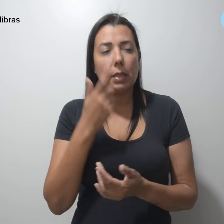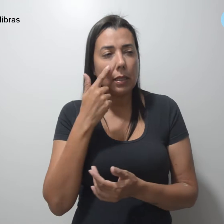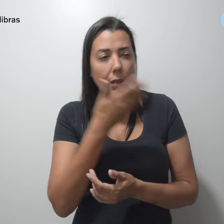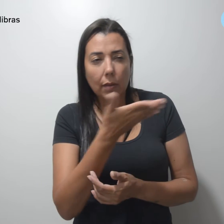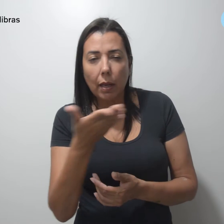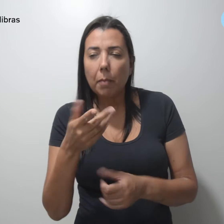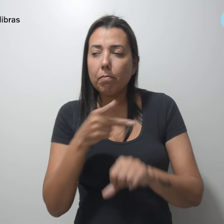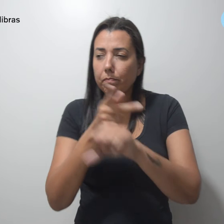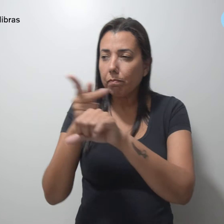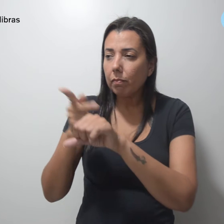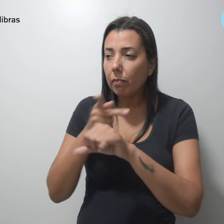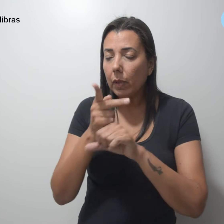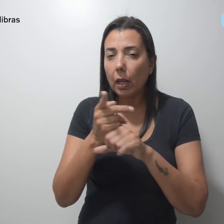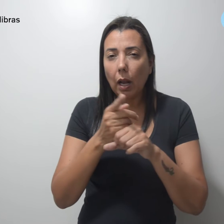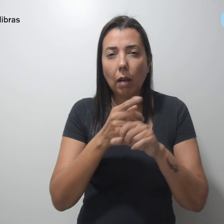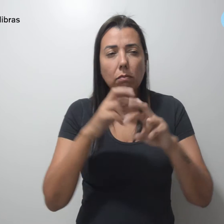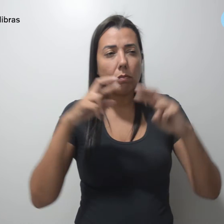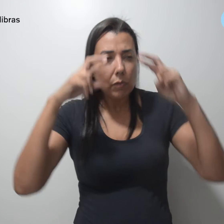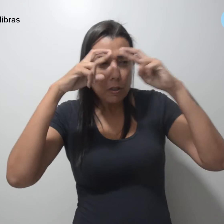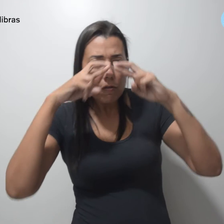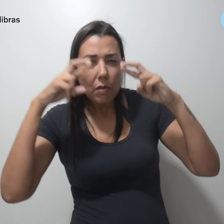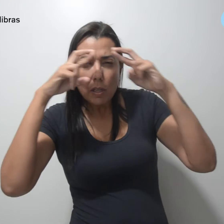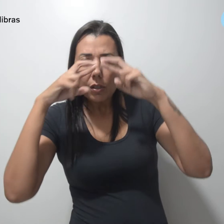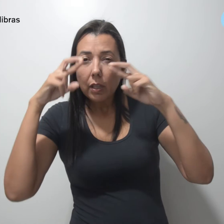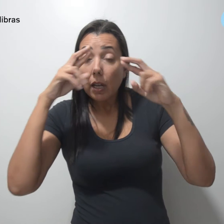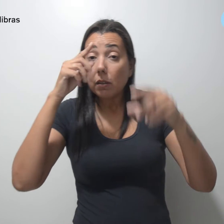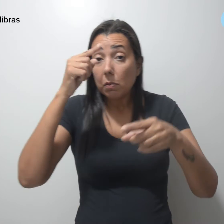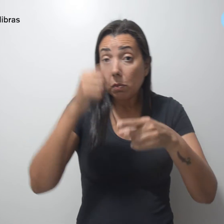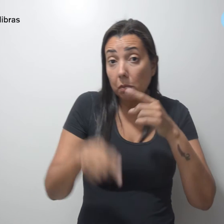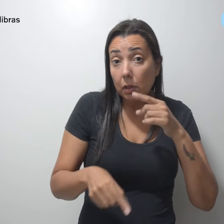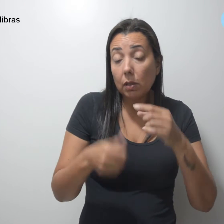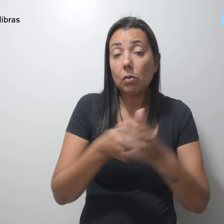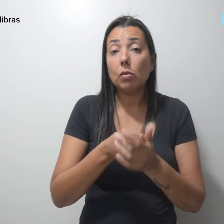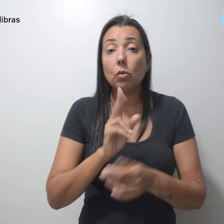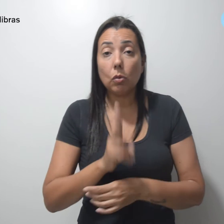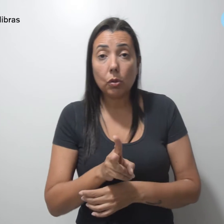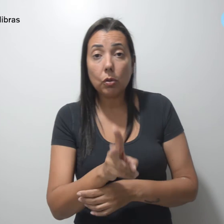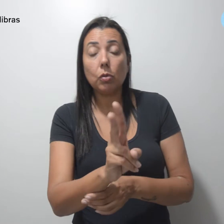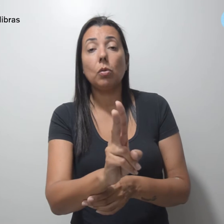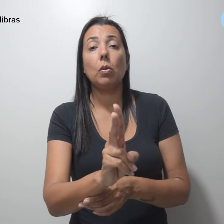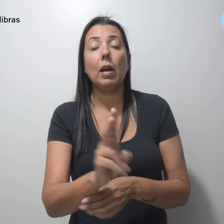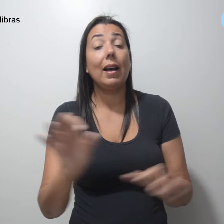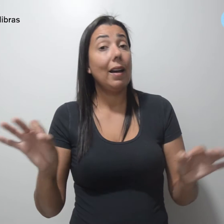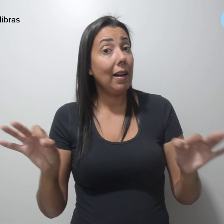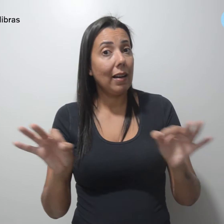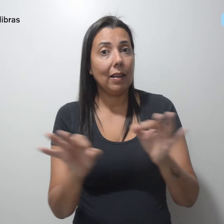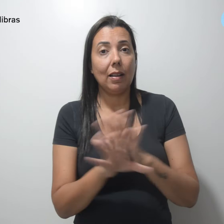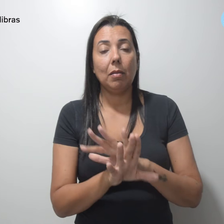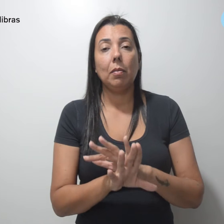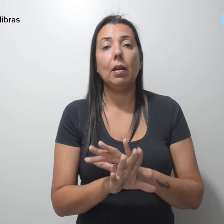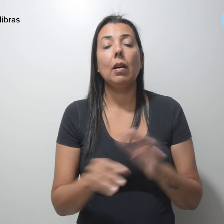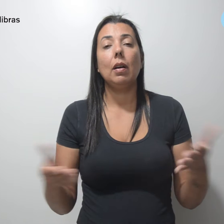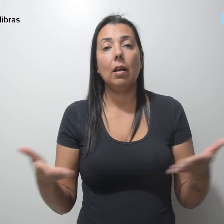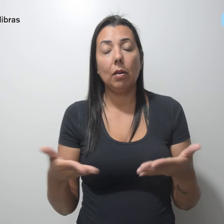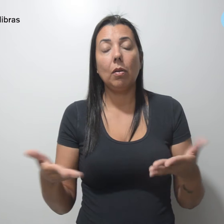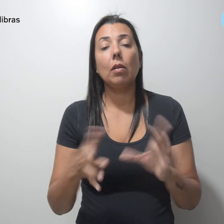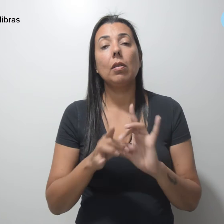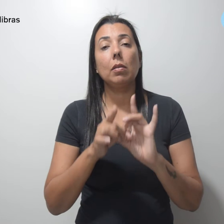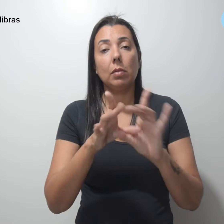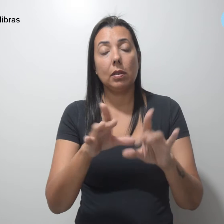identificados, investigados e impedidos de continuar a demolir a recente democracia conquistada